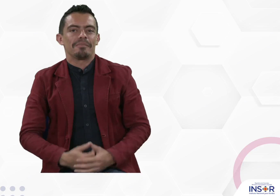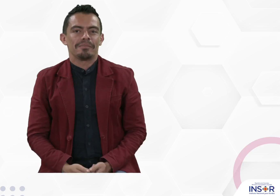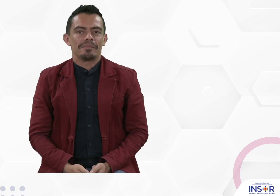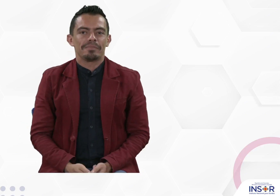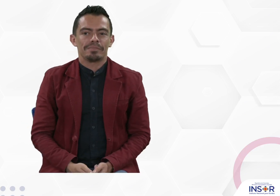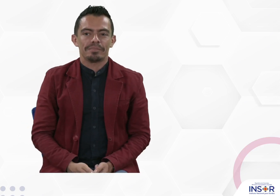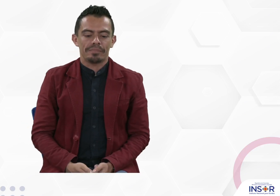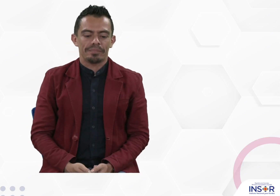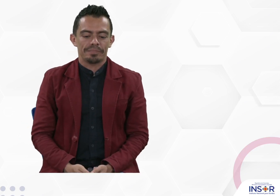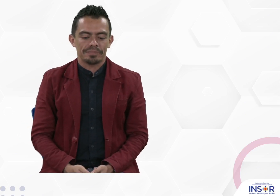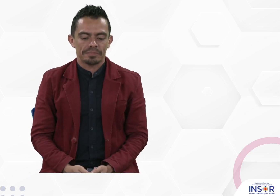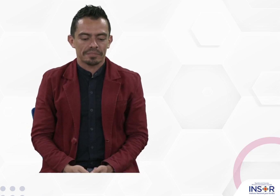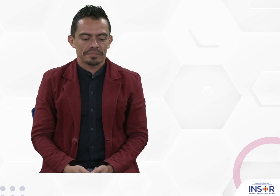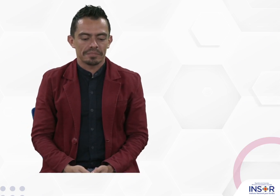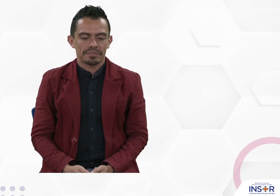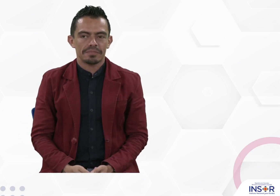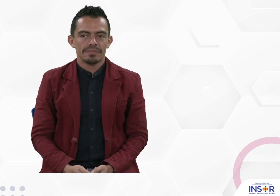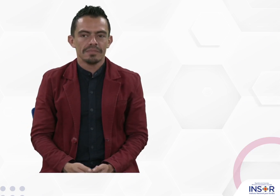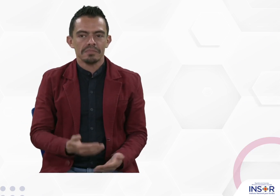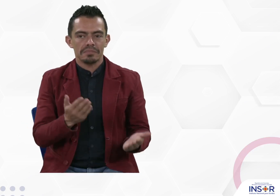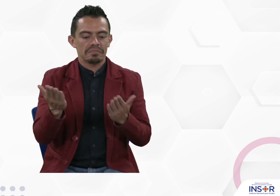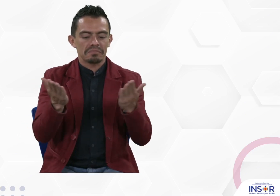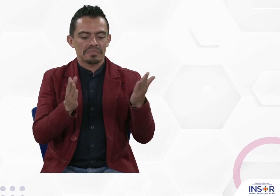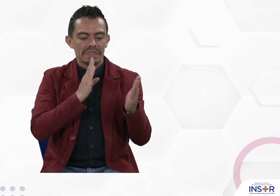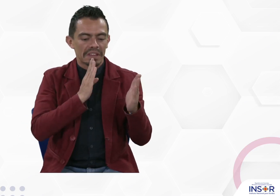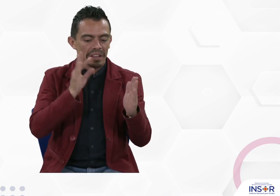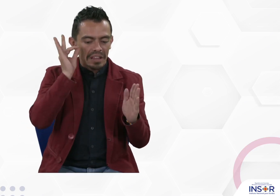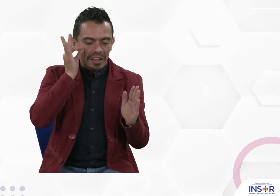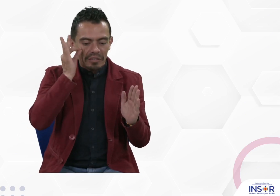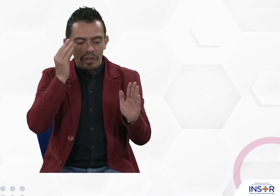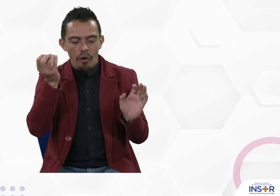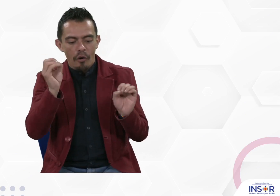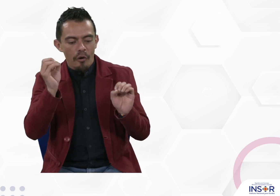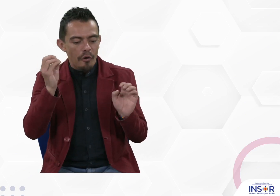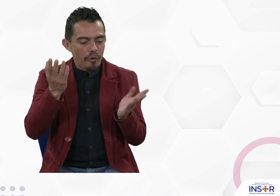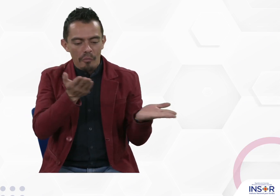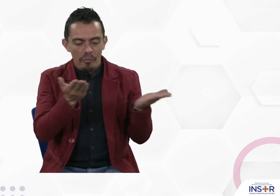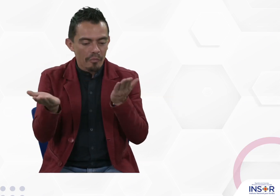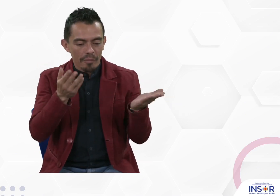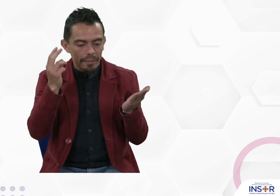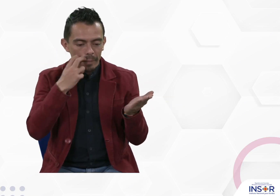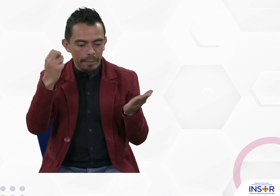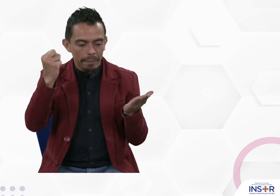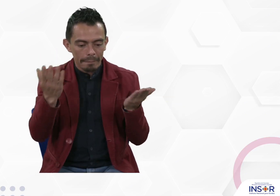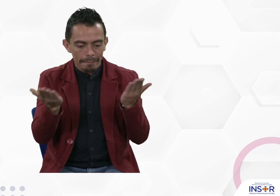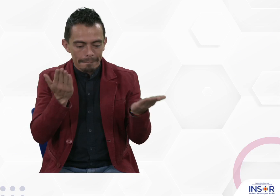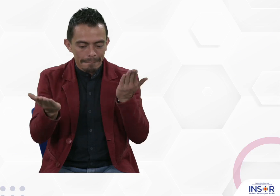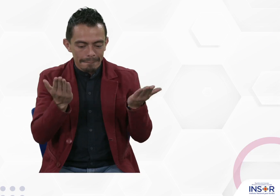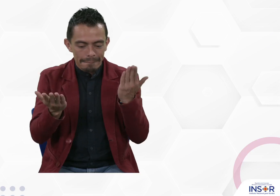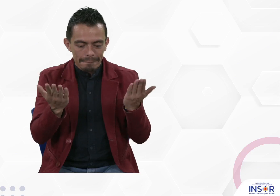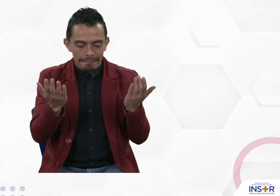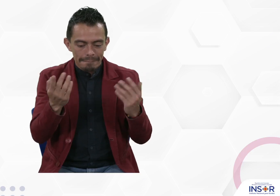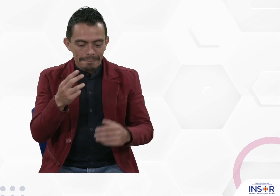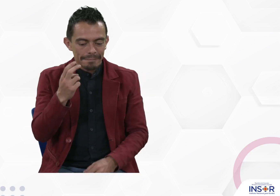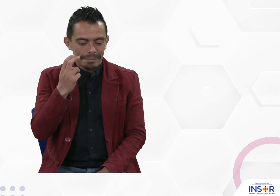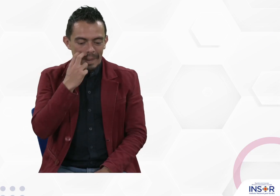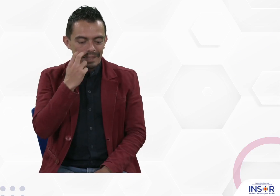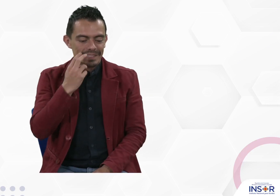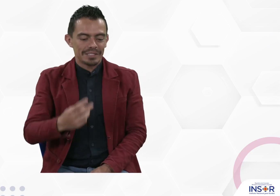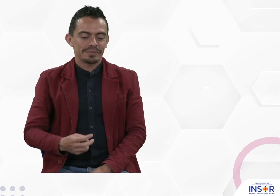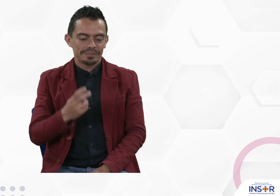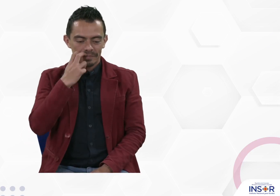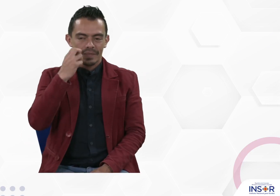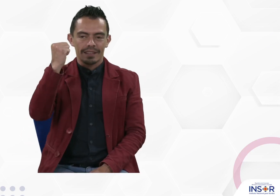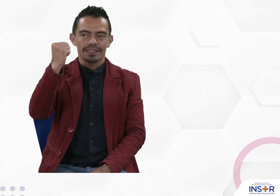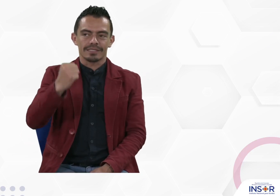de sordismo o sordidad. Entonces, no sé quién de los dos quisiera responder esta pregunta, Edwin o Anderson. Ah, parece